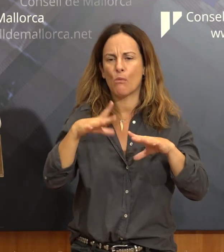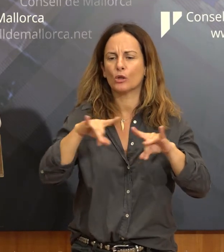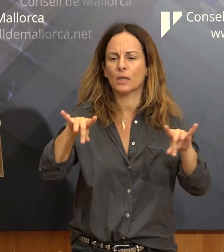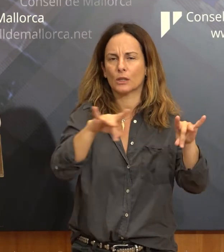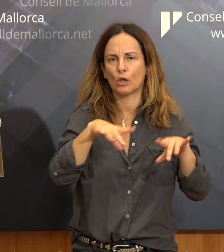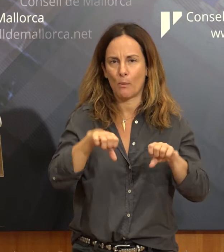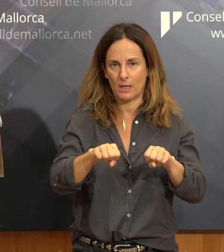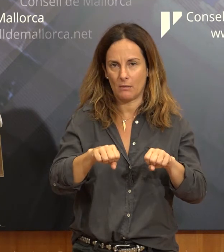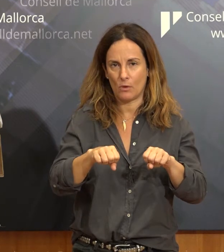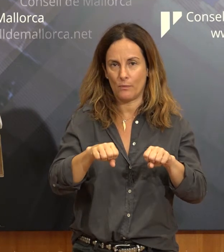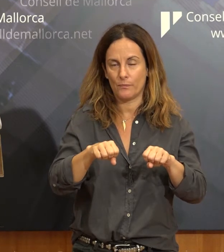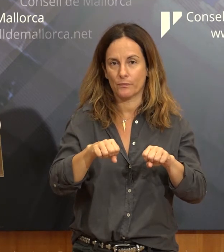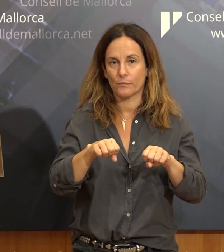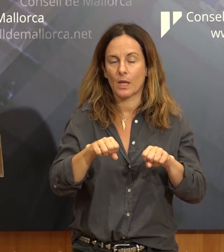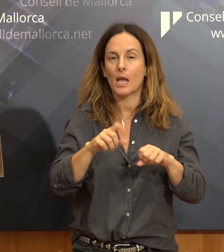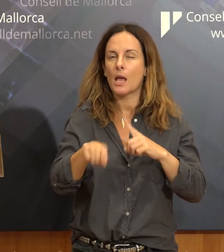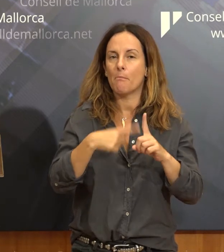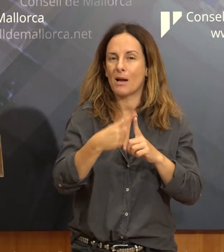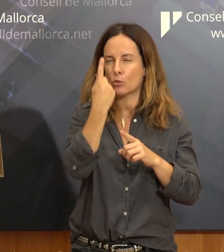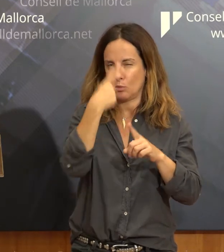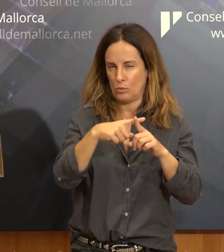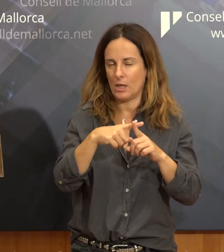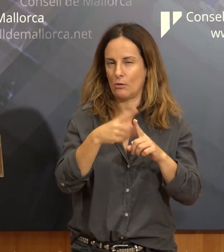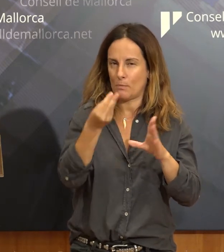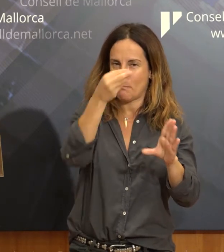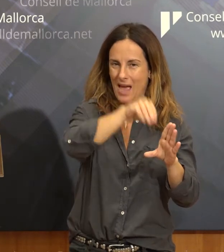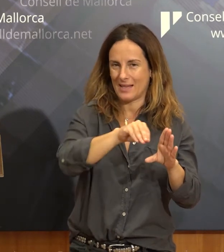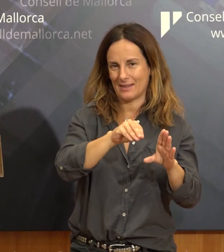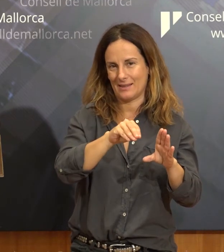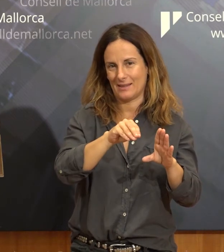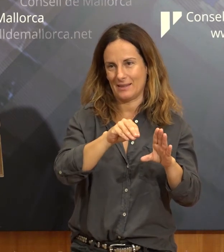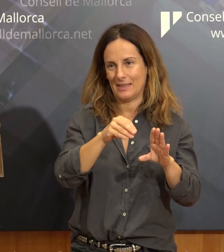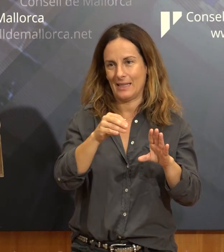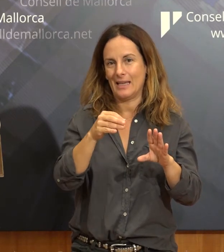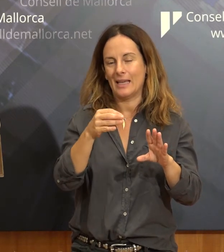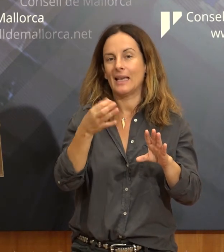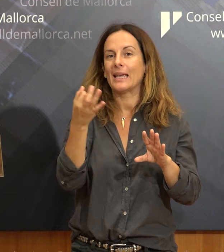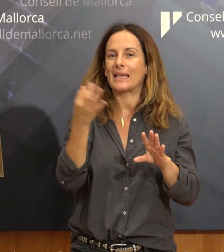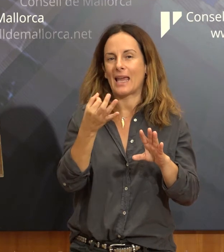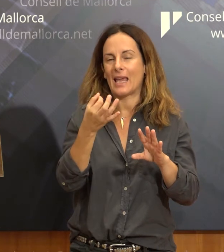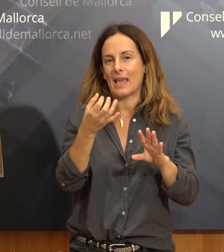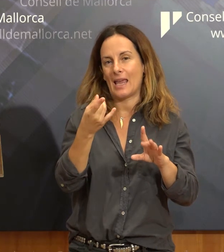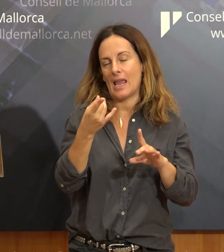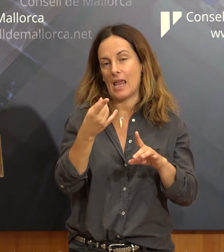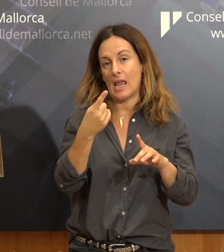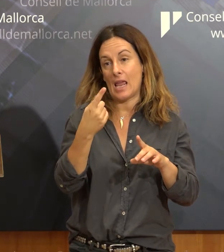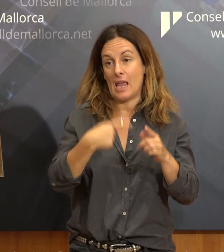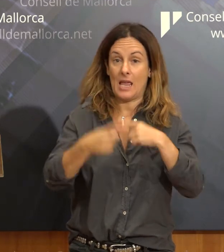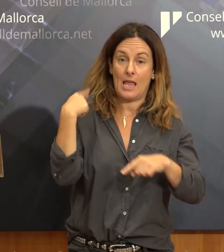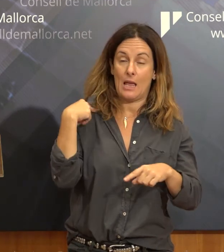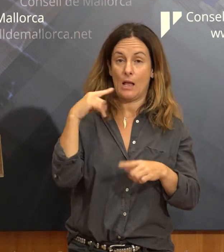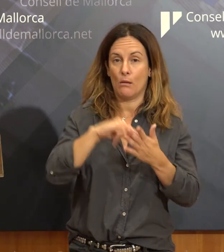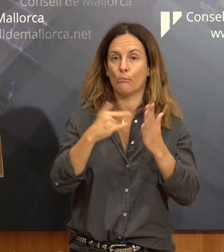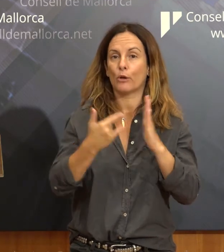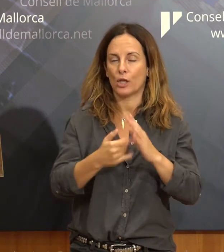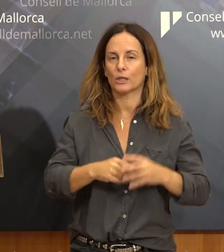cosa que no fan normalment i que no fa l'altre projecte, i és adequar la intersecció de Campos. Tenim